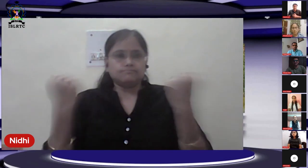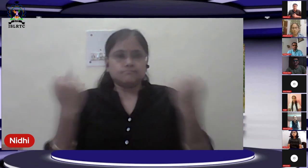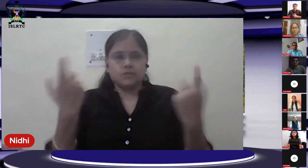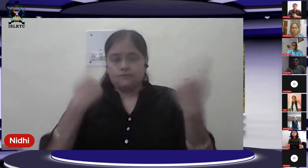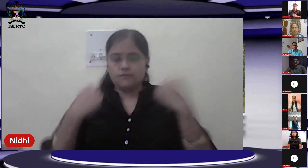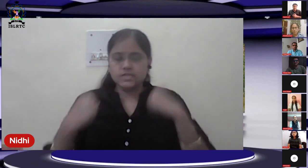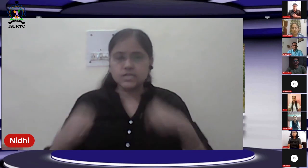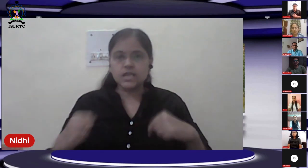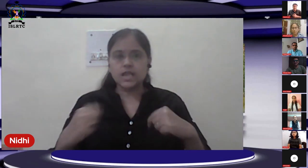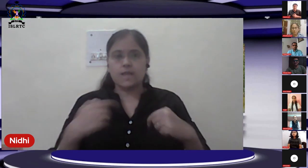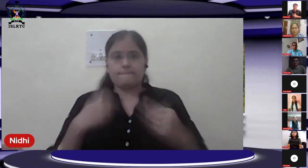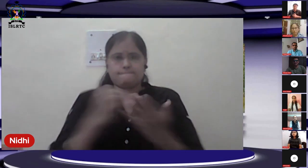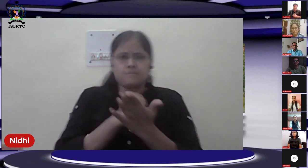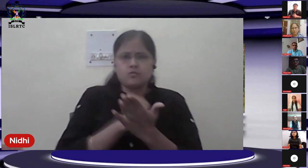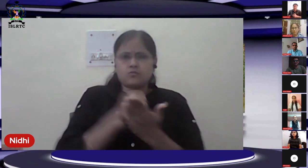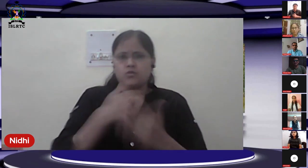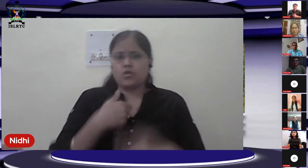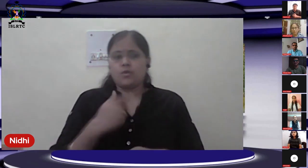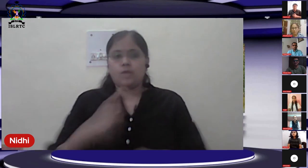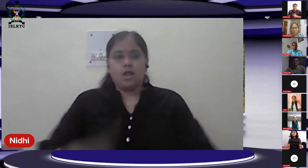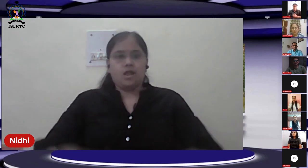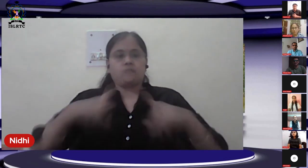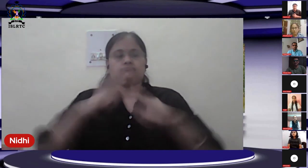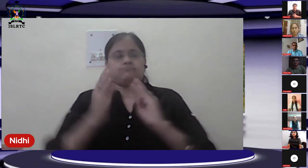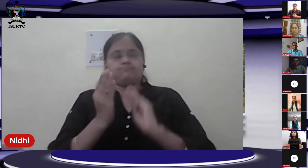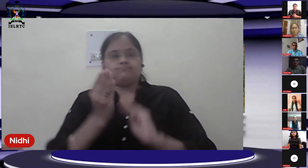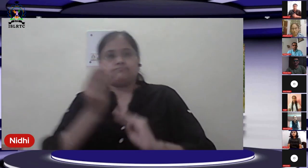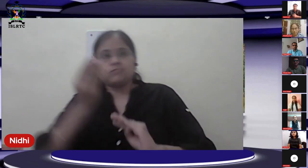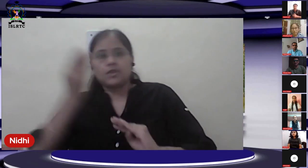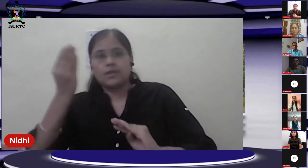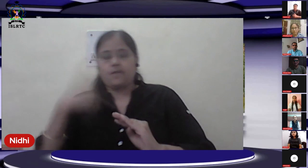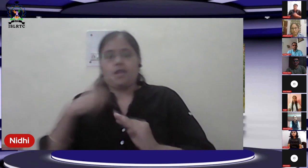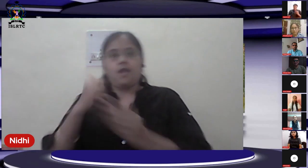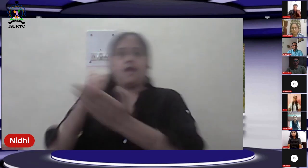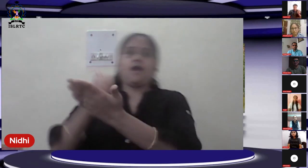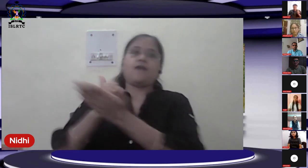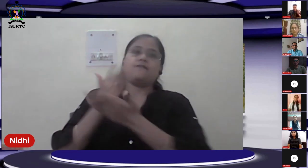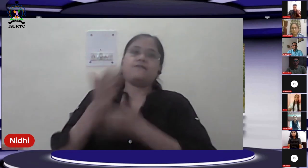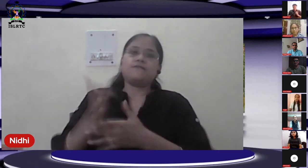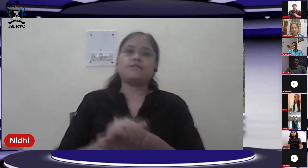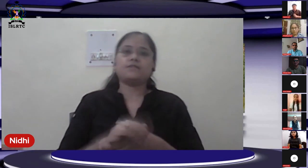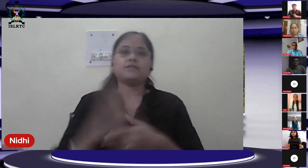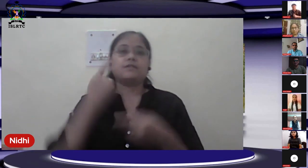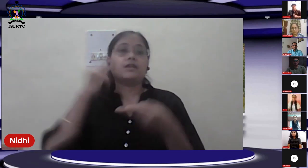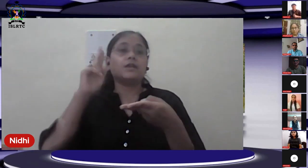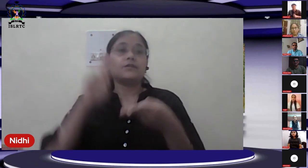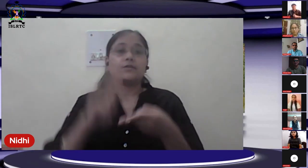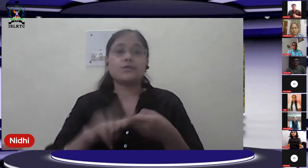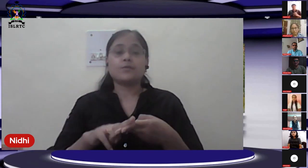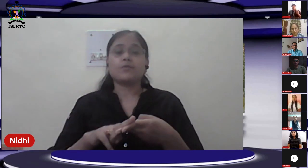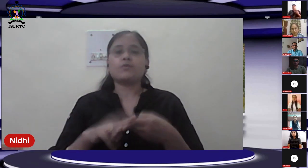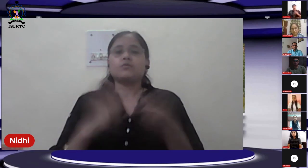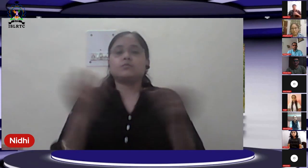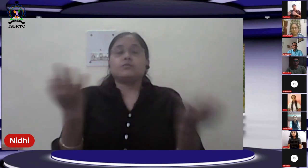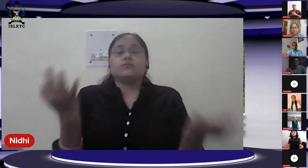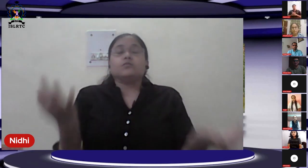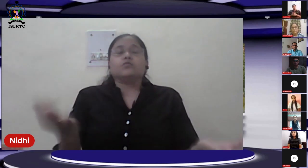बेहतर जीवन जीने के लिए मदद करती है। अब यदि योगा के उद्गम के बारे में बात करें कि योगा कब से शुरुआत, ये